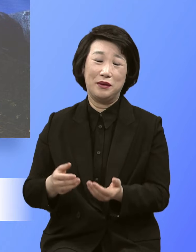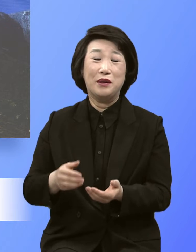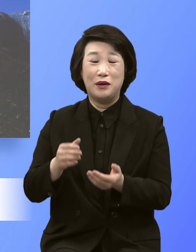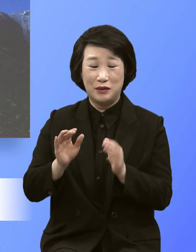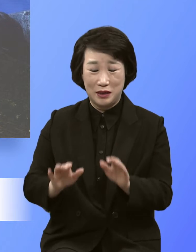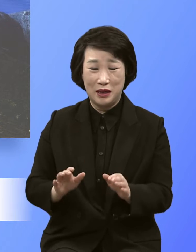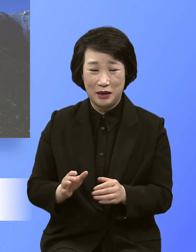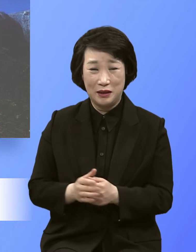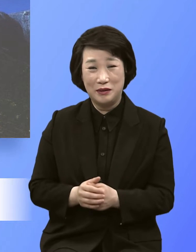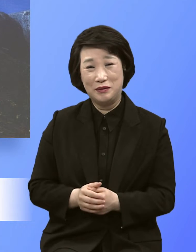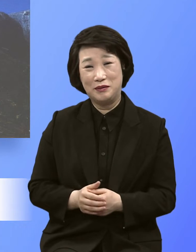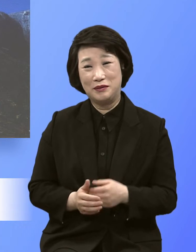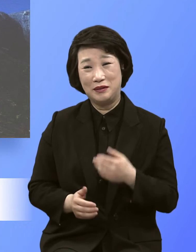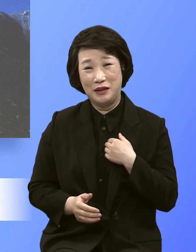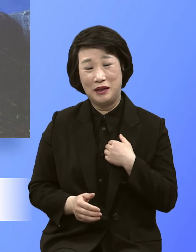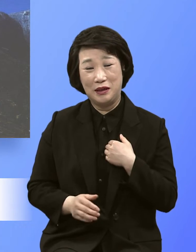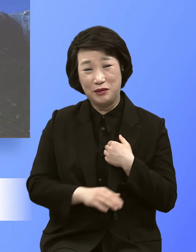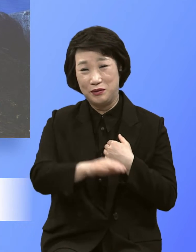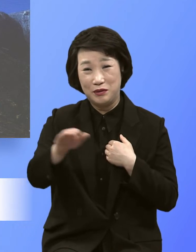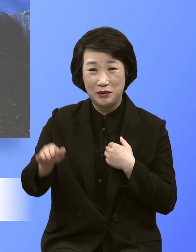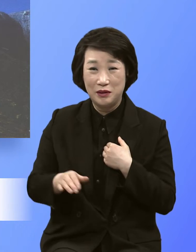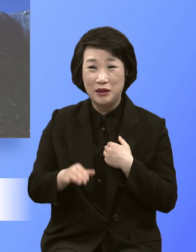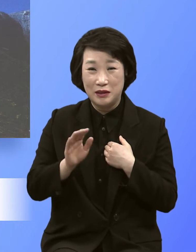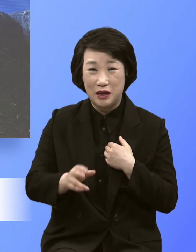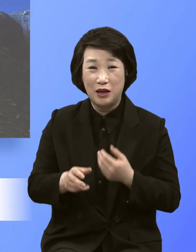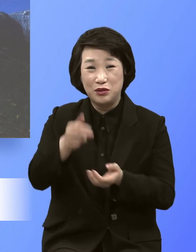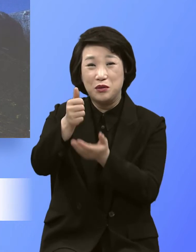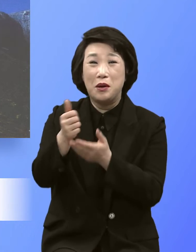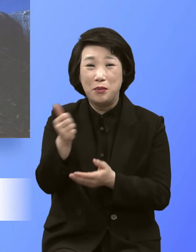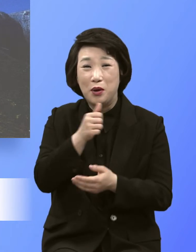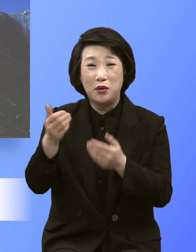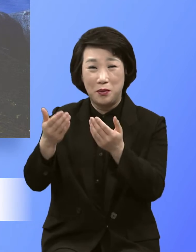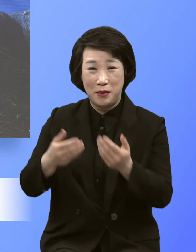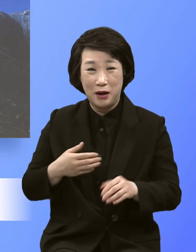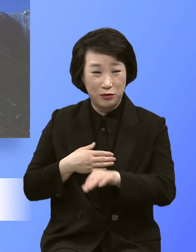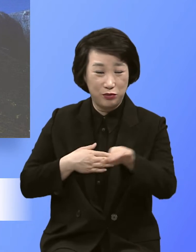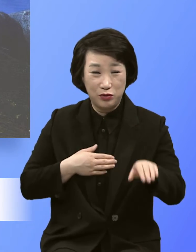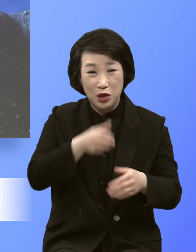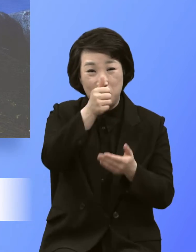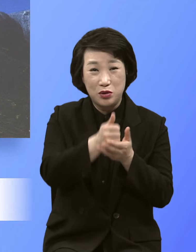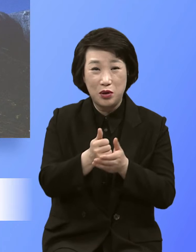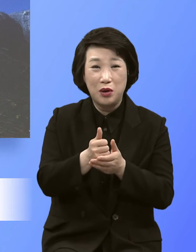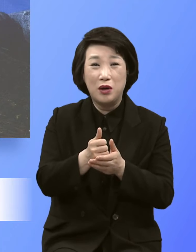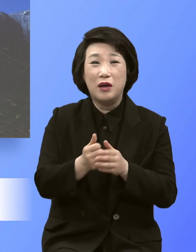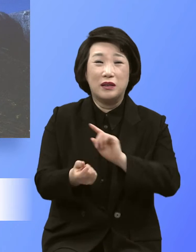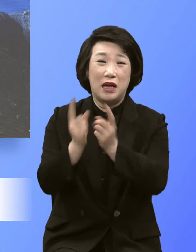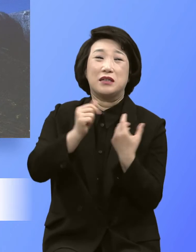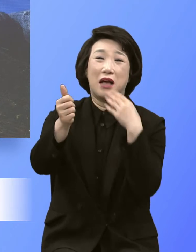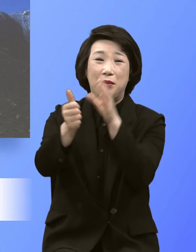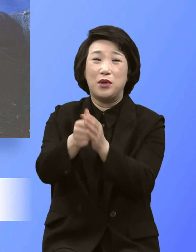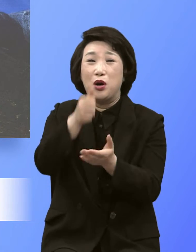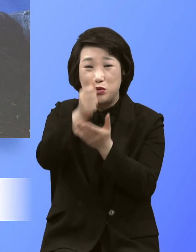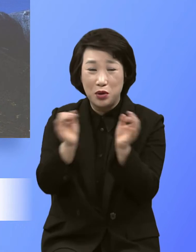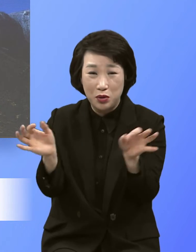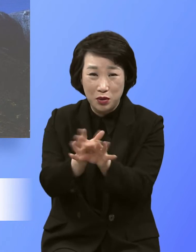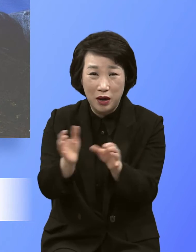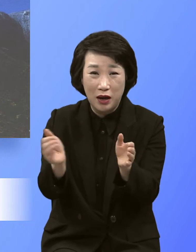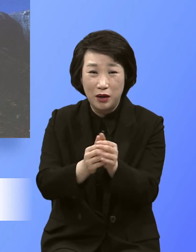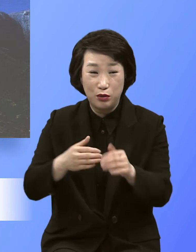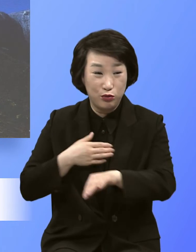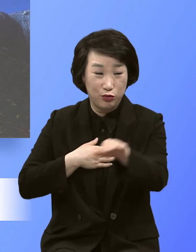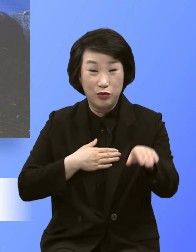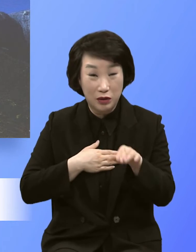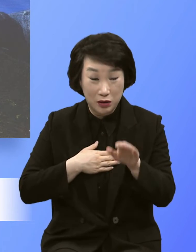주님으로부터 이렇게 우리는 변호를 받고 대속을 받았어요. 그럼 우리는 다른